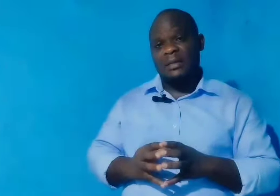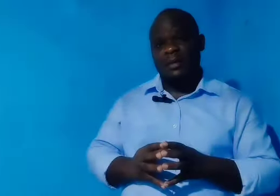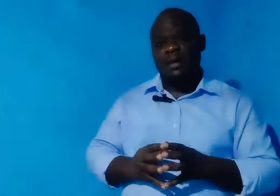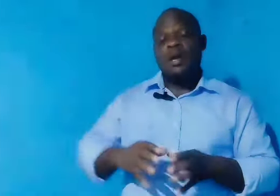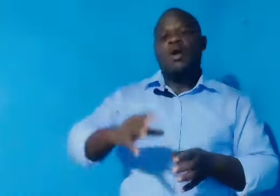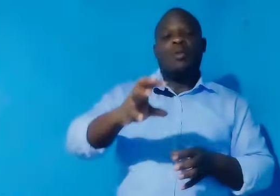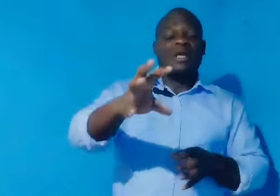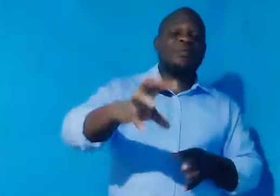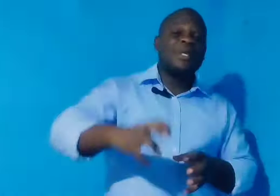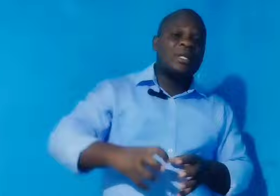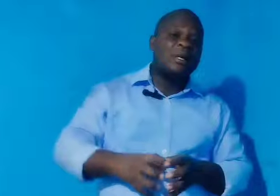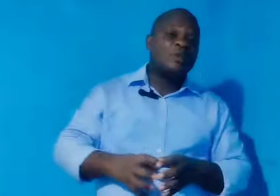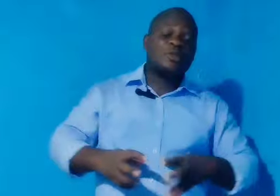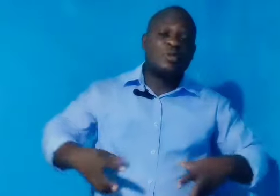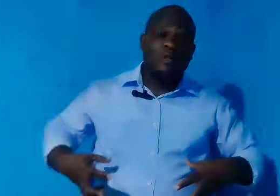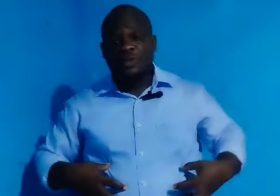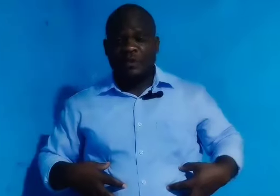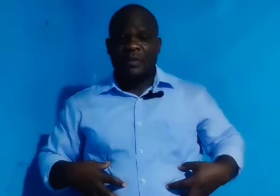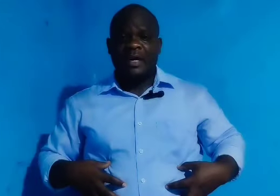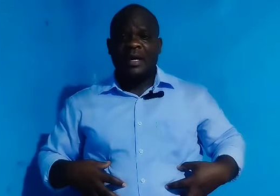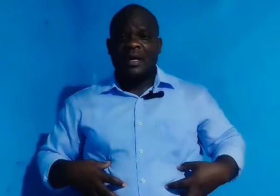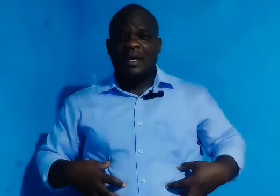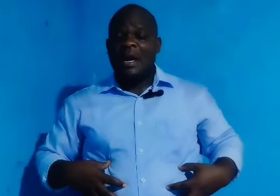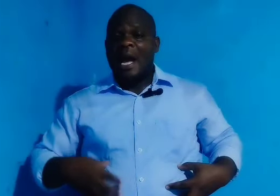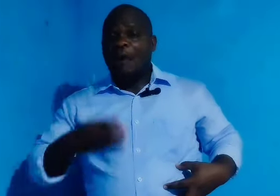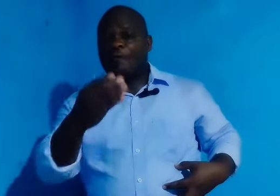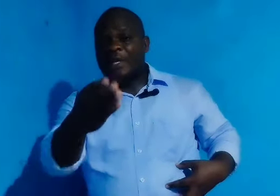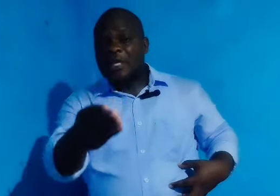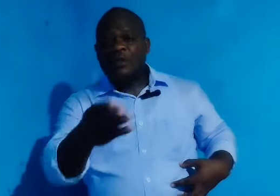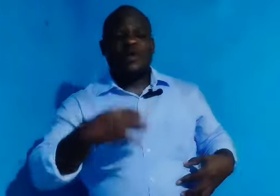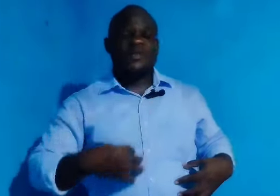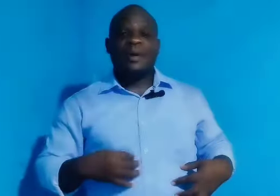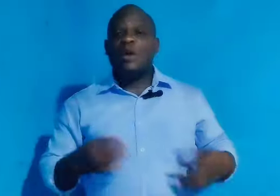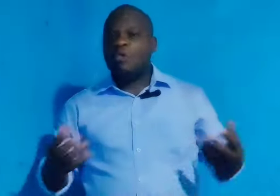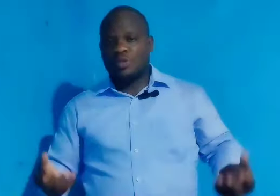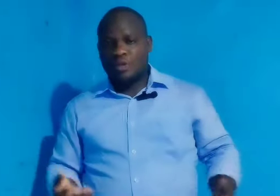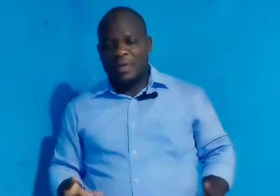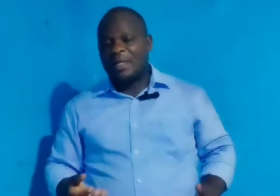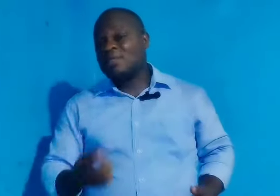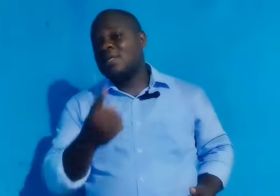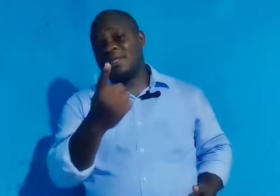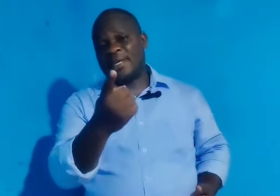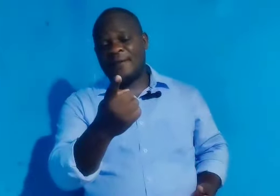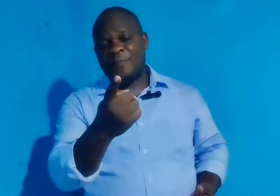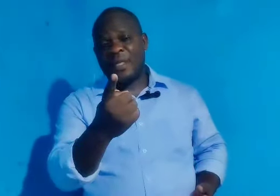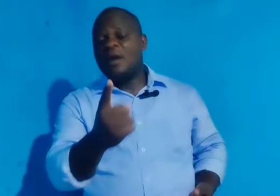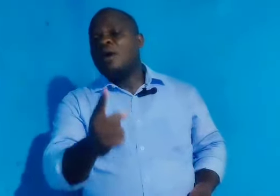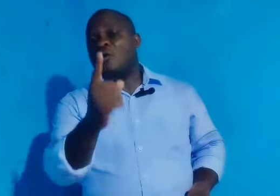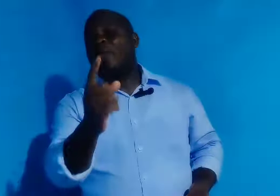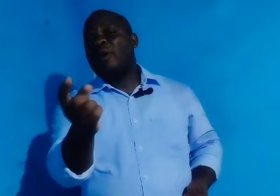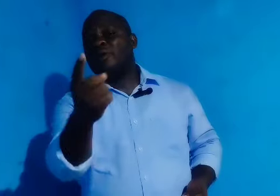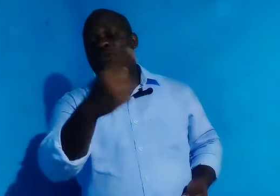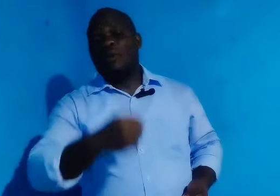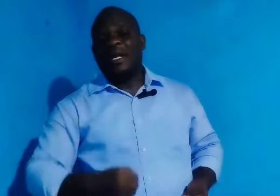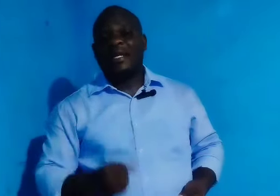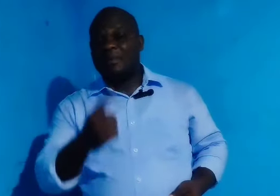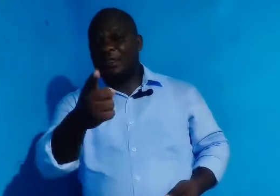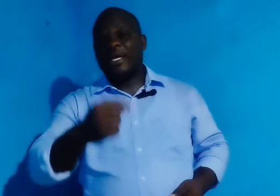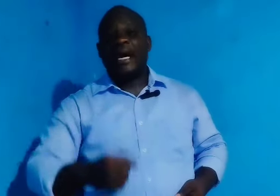Wakati mingine Unesika unajuta kwamba Haufanikiwi kwa sababu Hau kusoma Sikiriza Wapo walio soma Lakini maisha